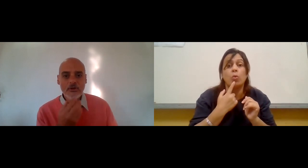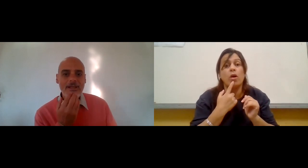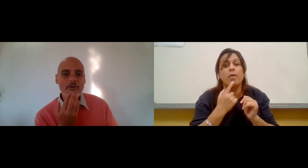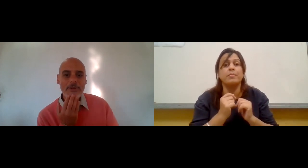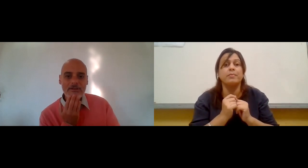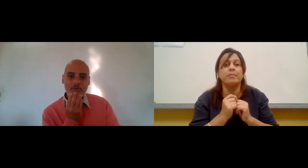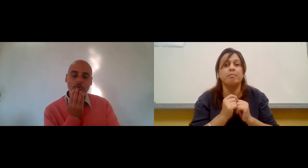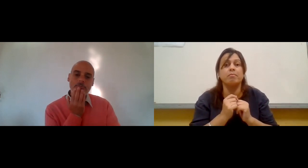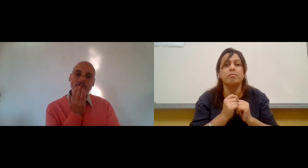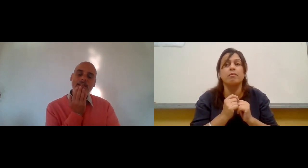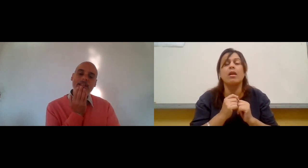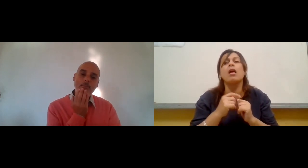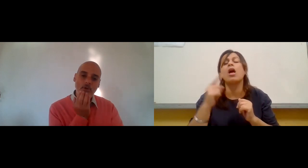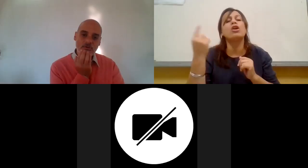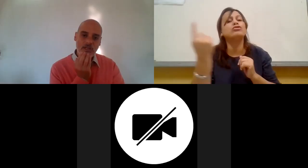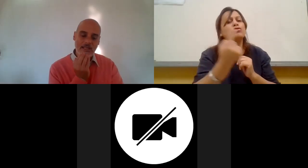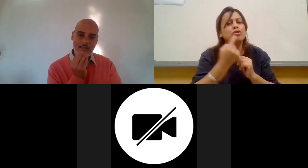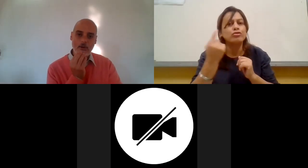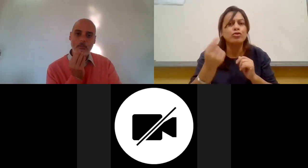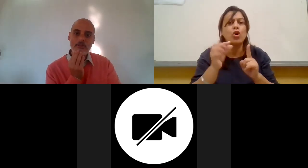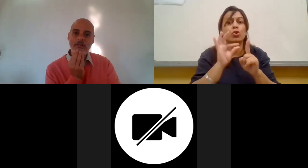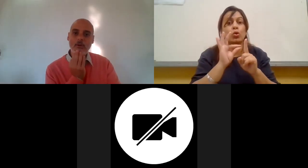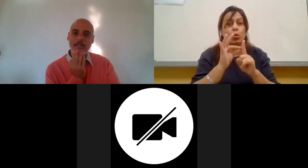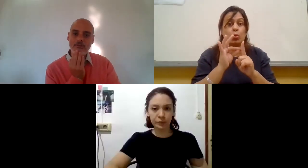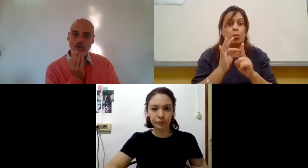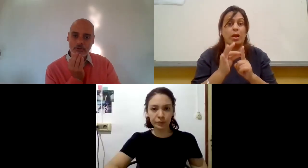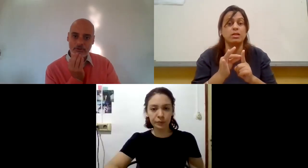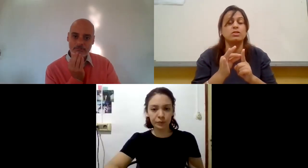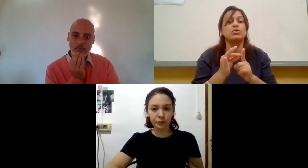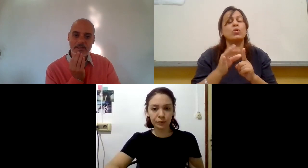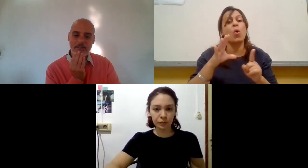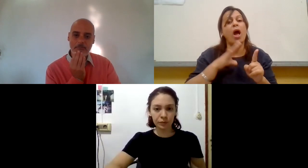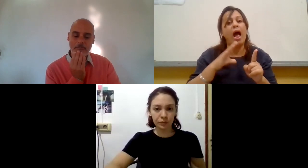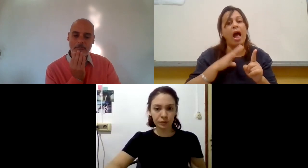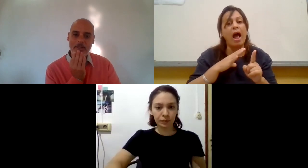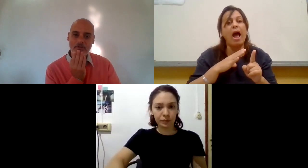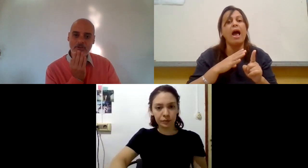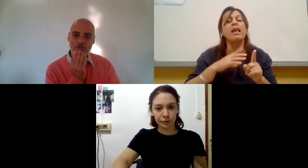Igual nosotros la TUILSU tenemos en convenio con la Escuela de Sordos,